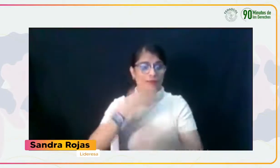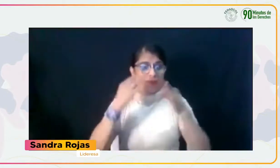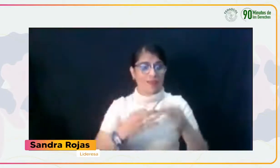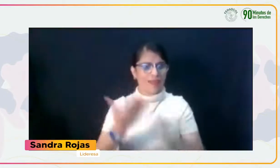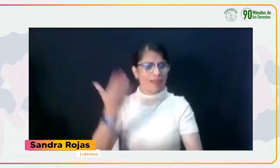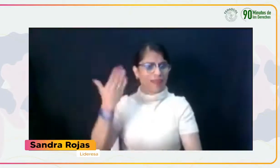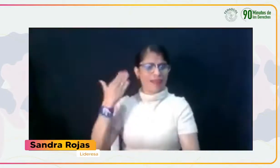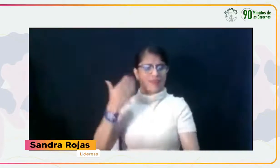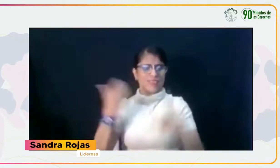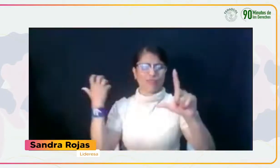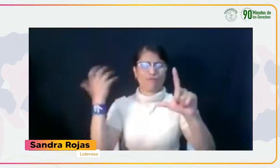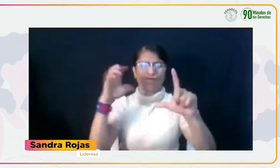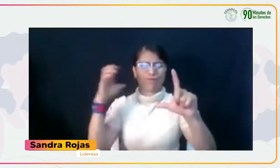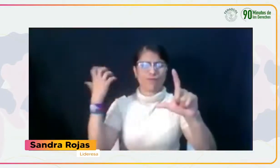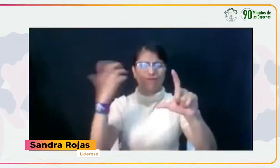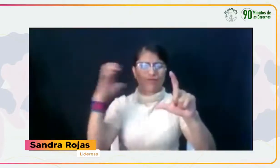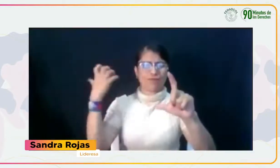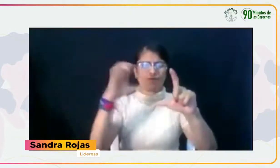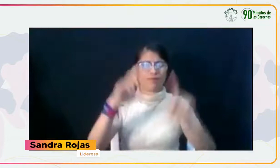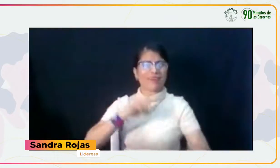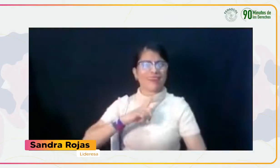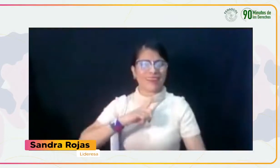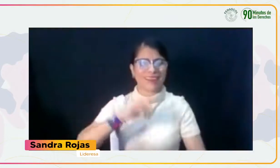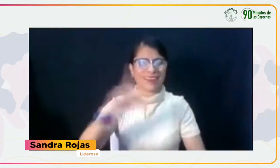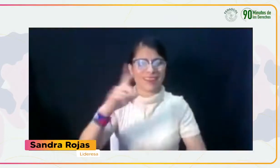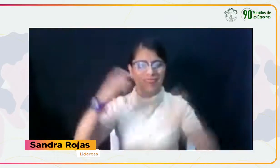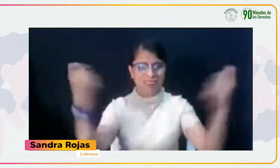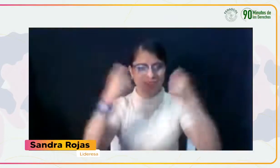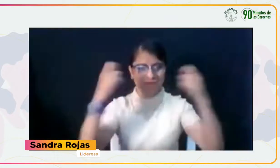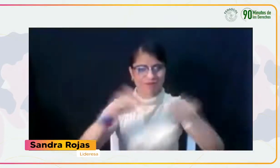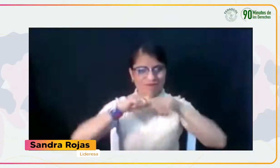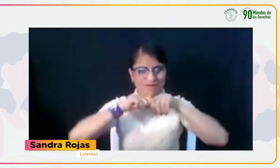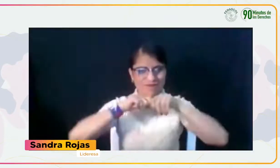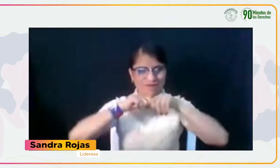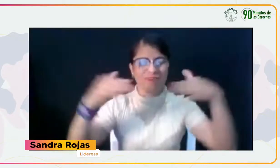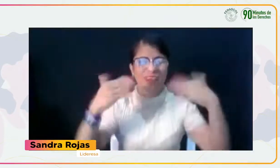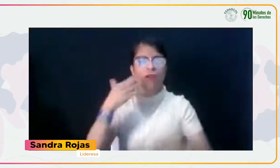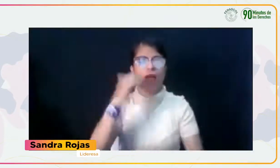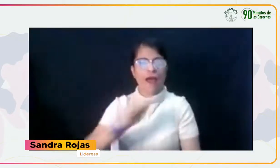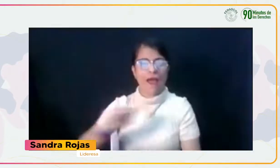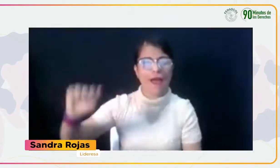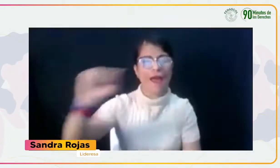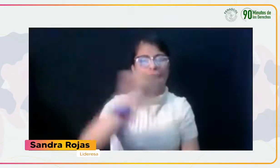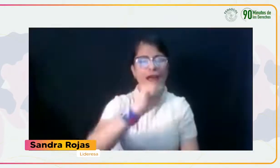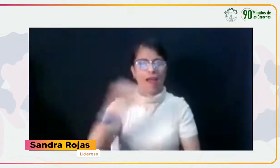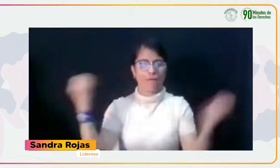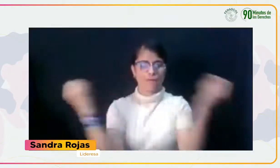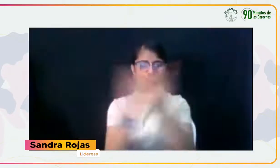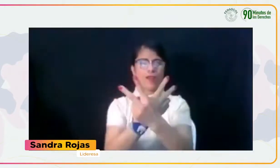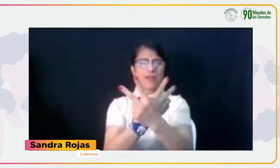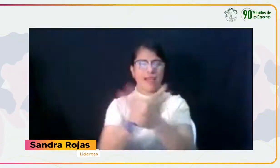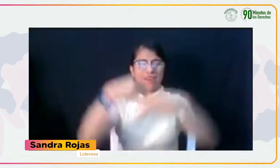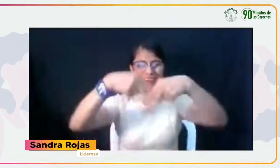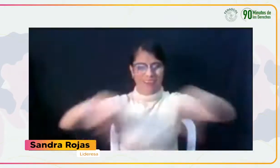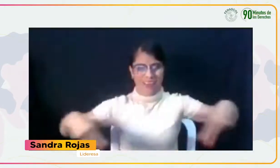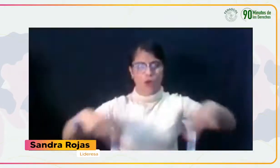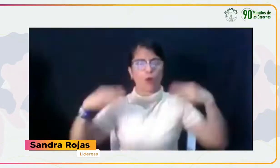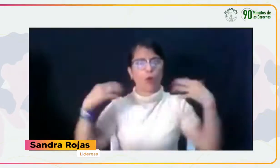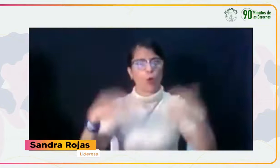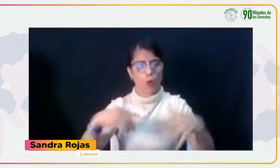real. Yo he posteado videos como lideresa, haciendo estas campañas también, y